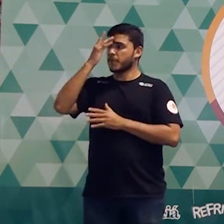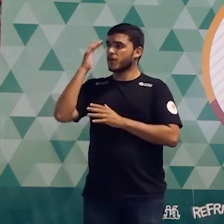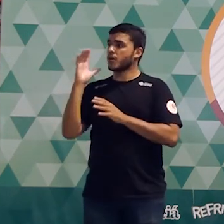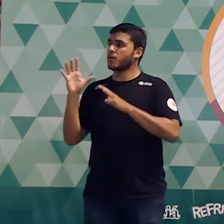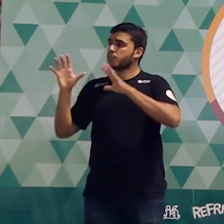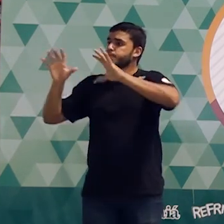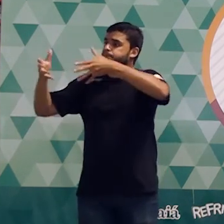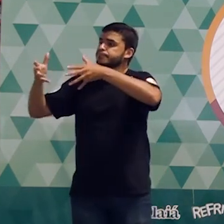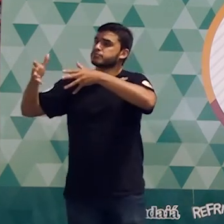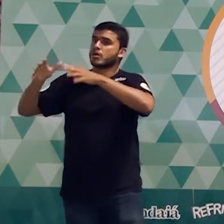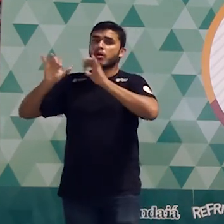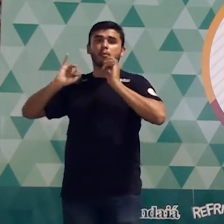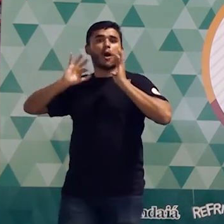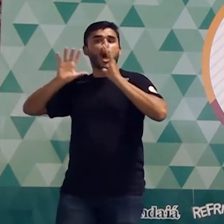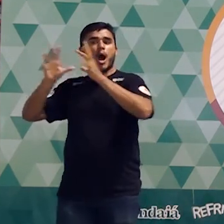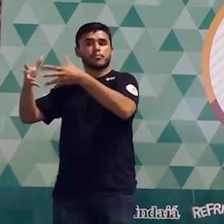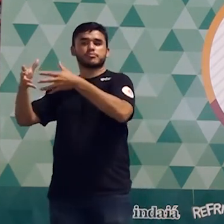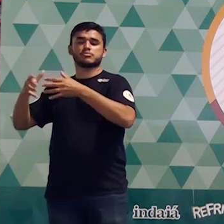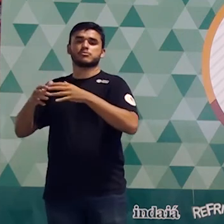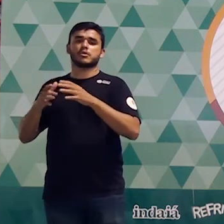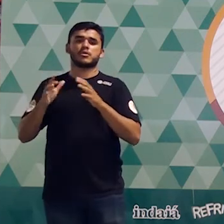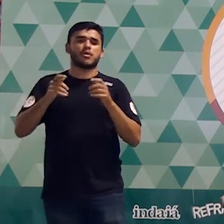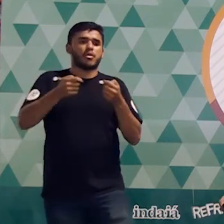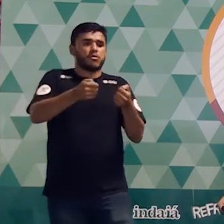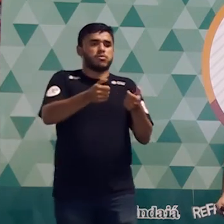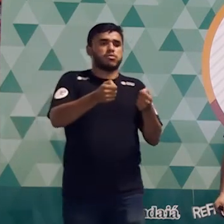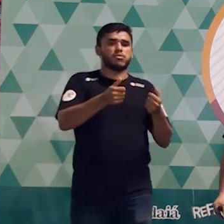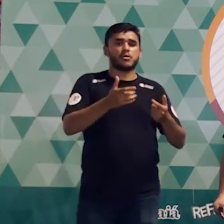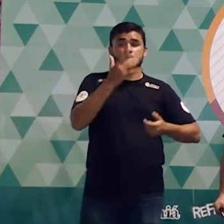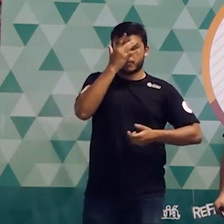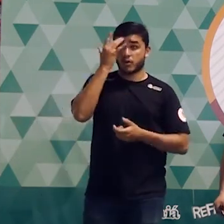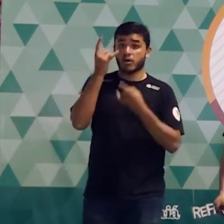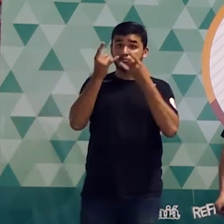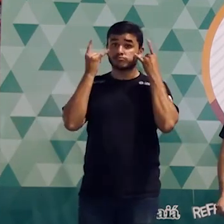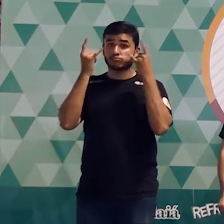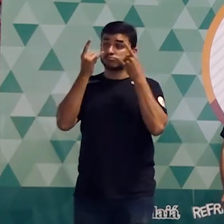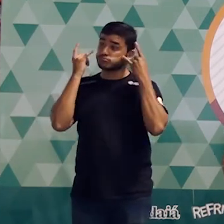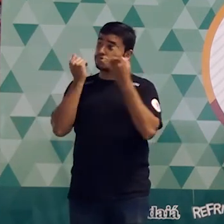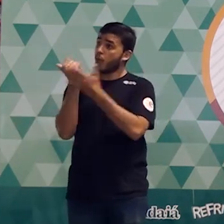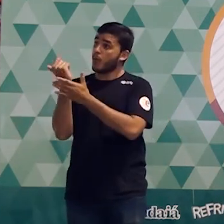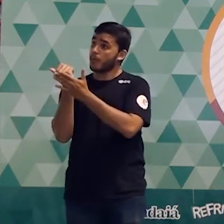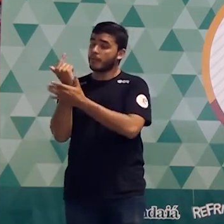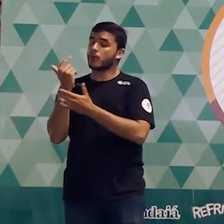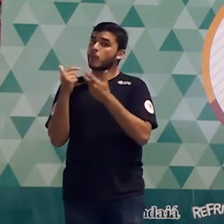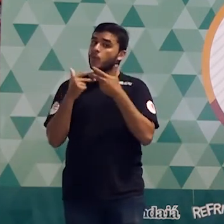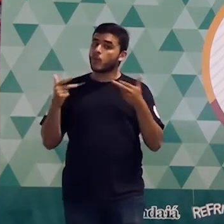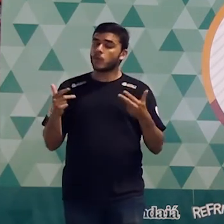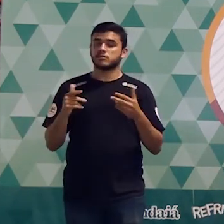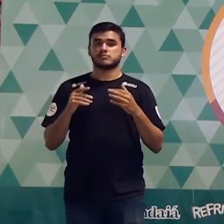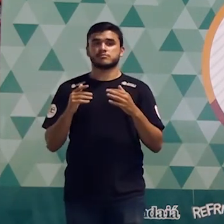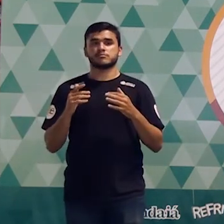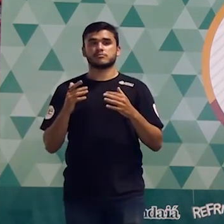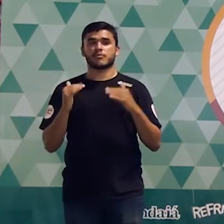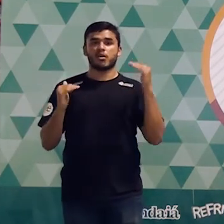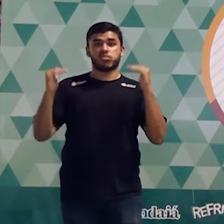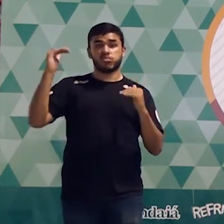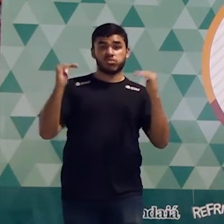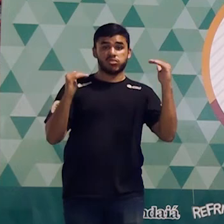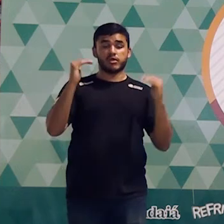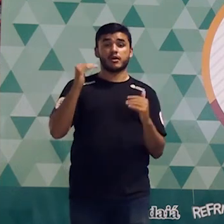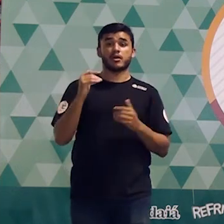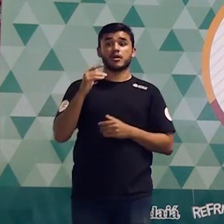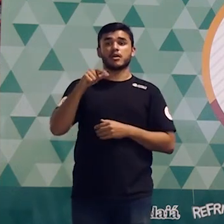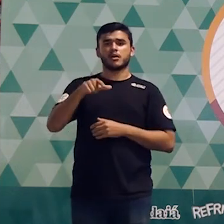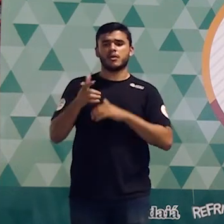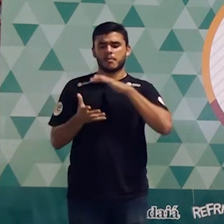tomando espaço demais, tem gente que está consumindo demais. Esse tipo de coisa é um problema, certo? O planeta